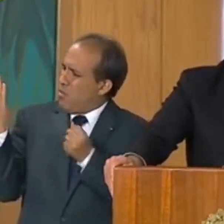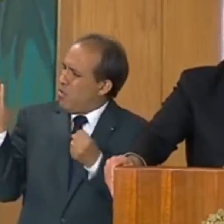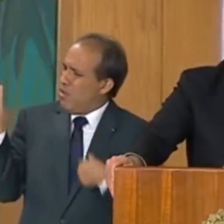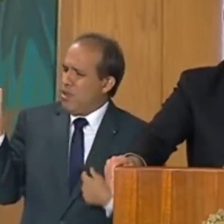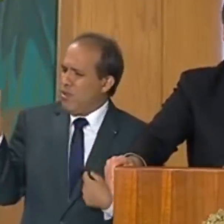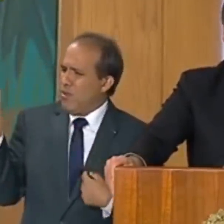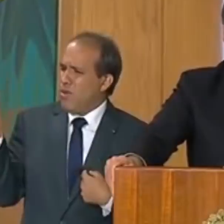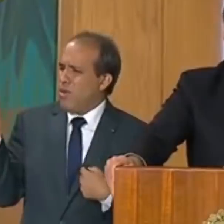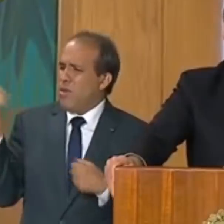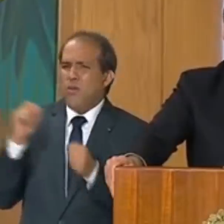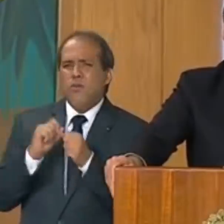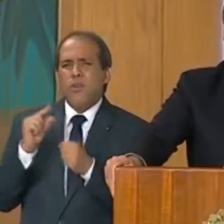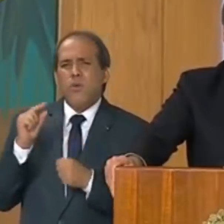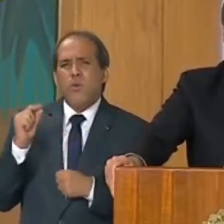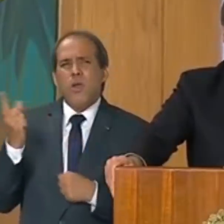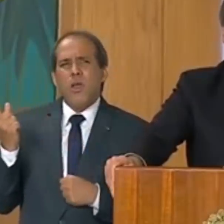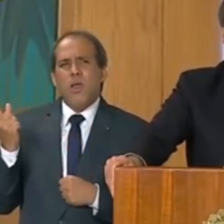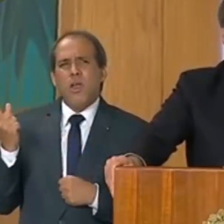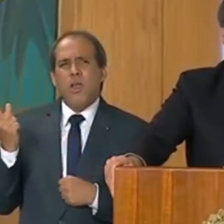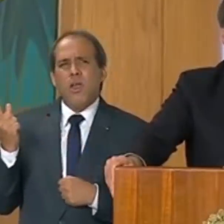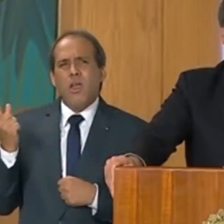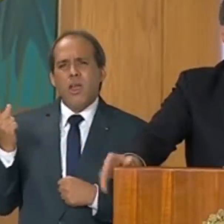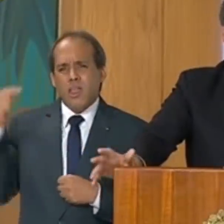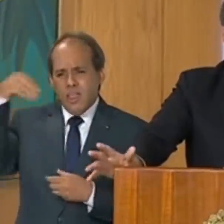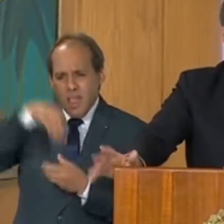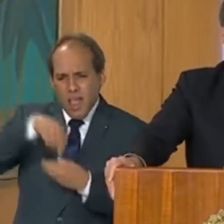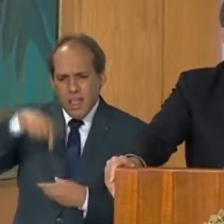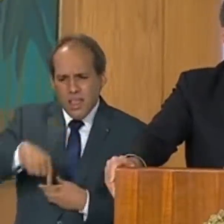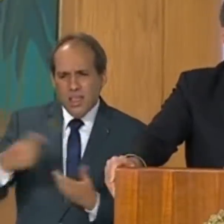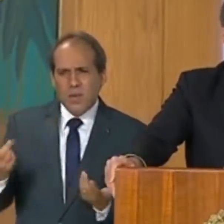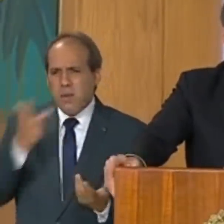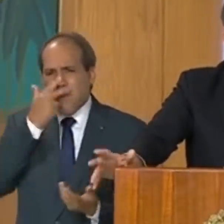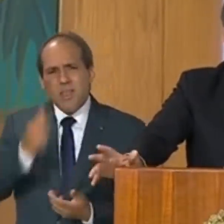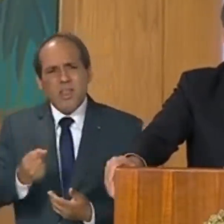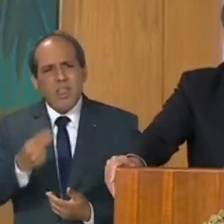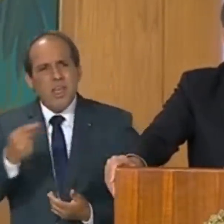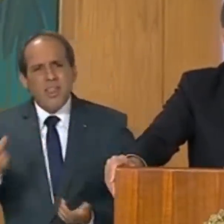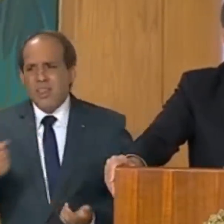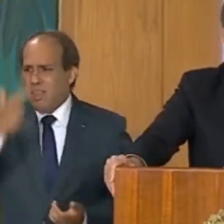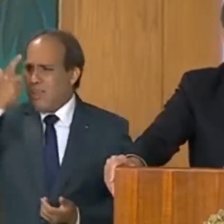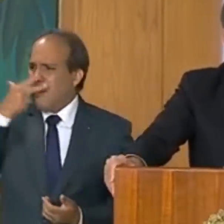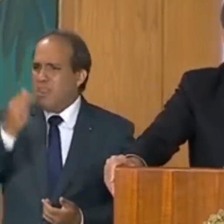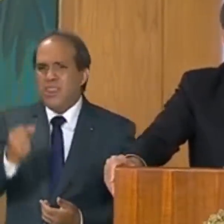estou fazendo nessa empreitada? Você não tem nada, pô, não tem nada.